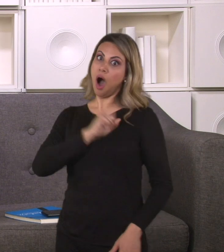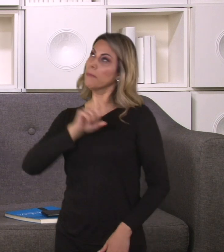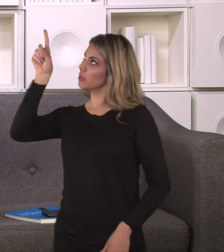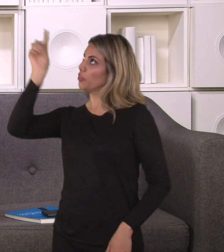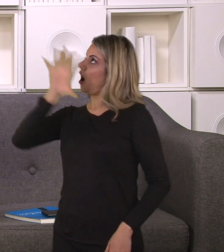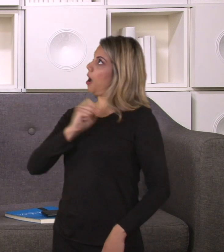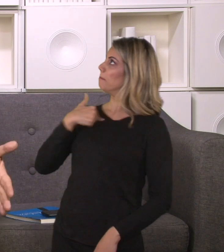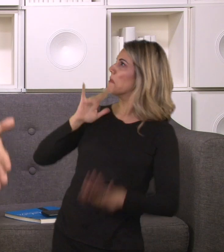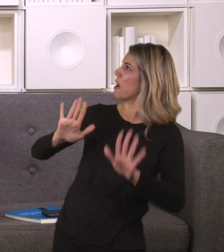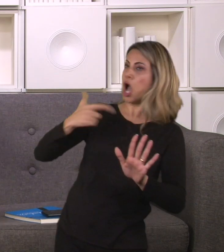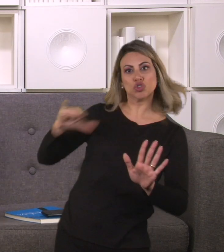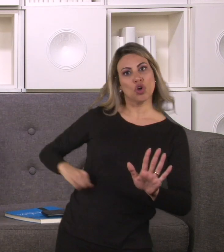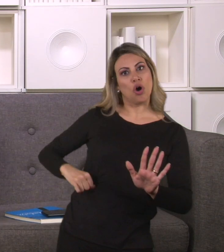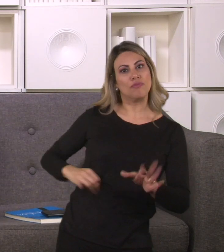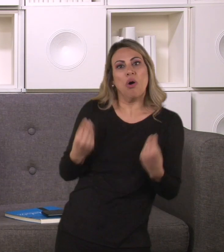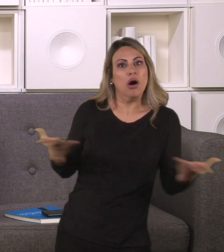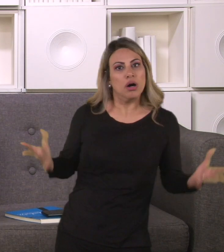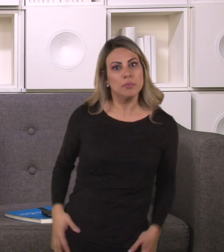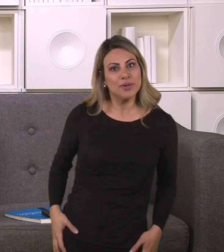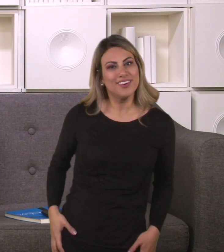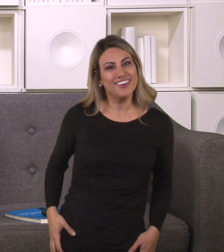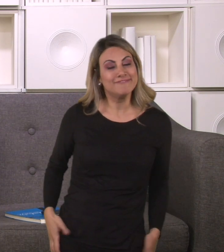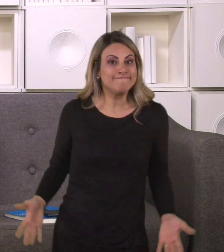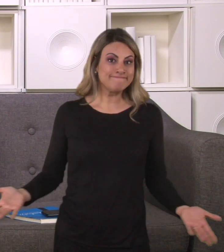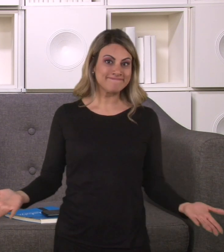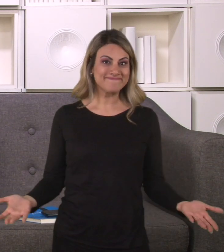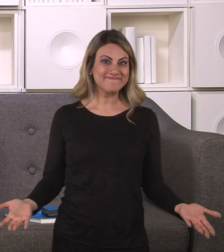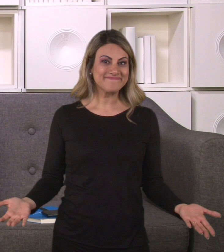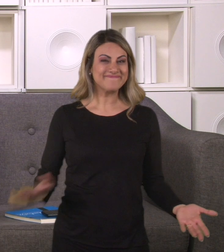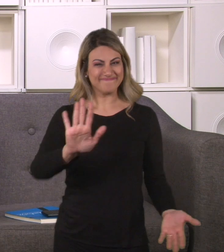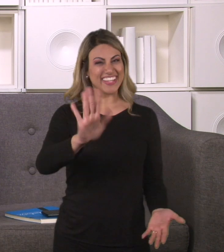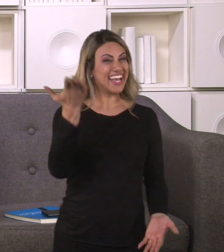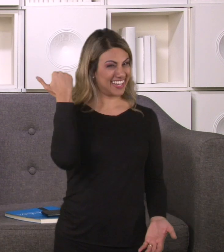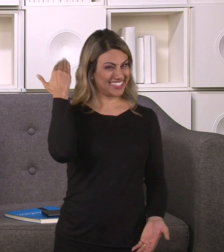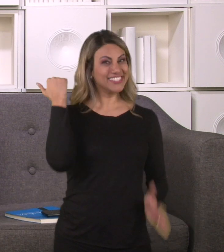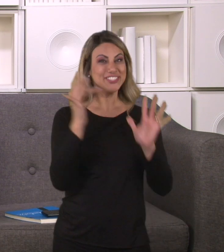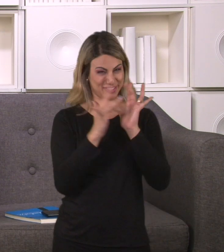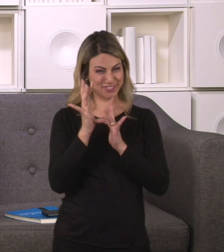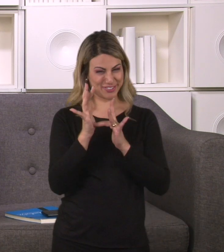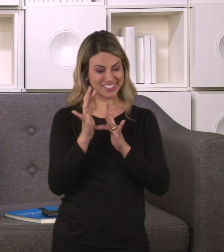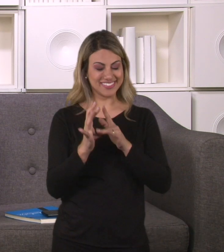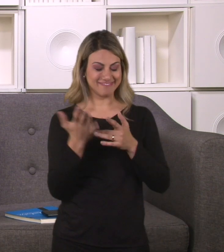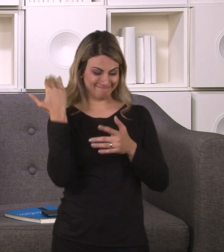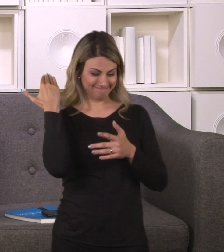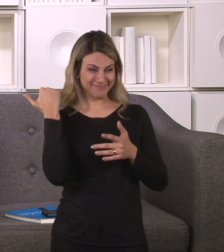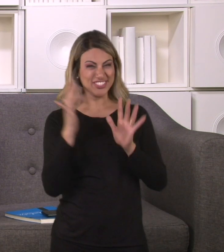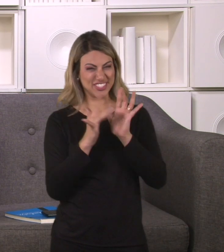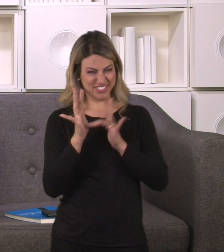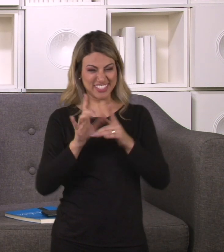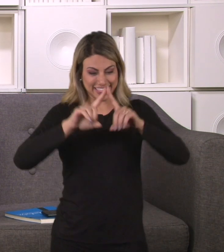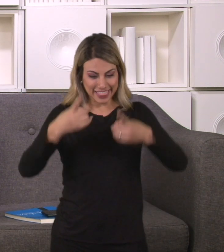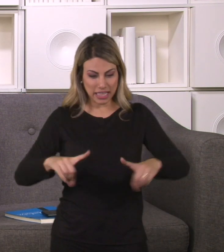Deus diz, olha, esse aqui é o meu filho amado em quem eu tenho prazer. E ele está no deserto passando fome, com fome. E com a serpente